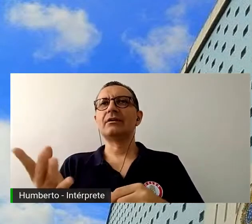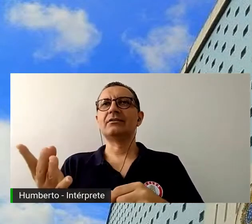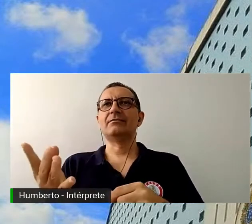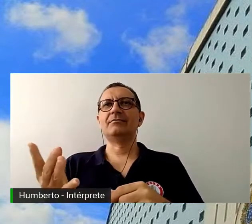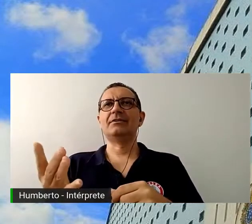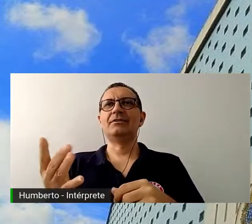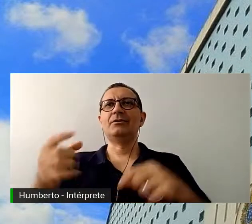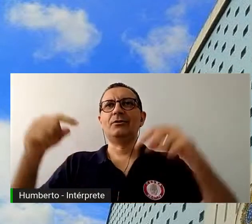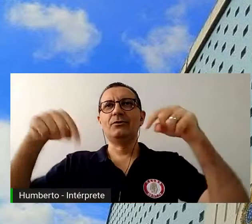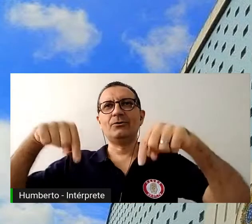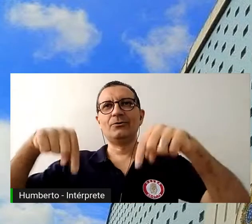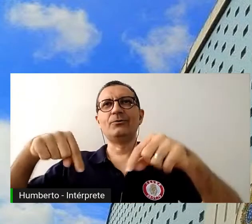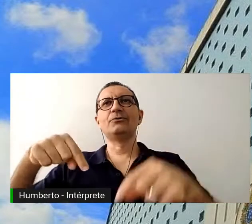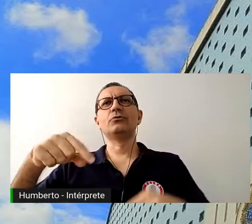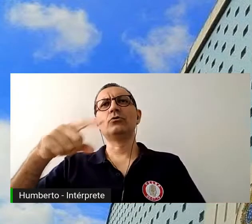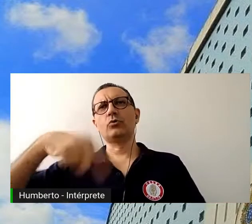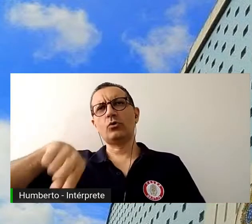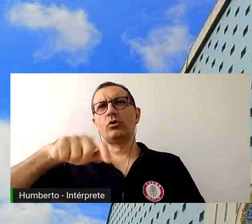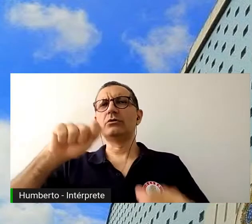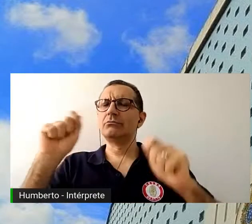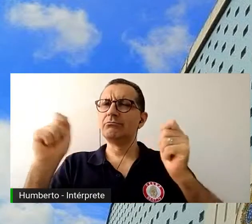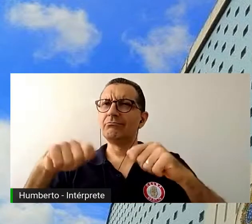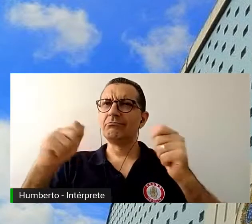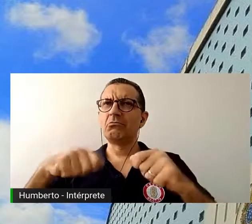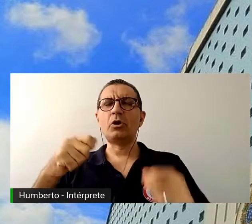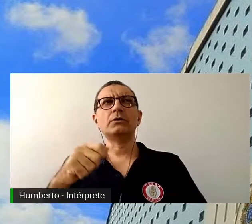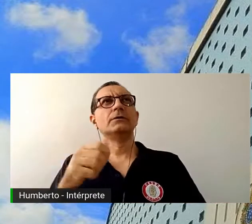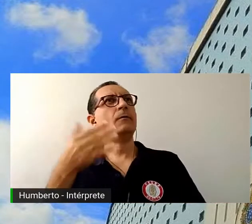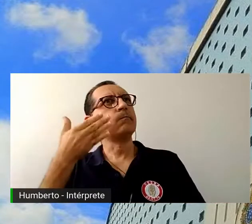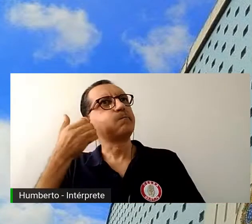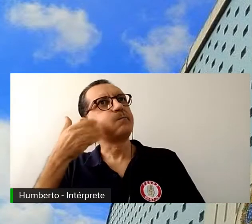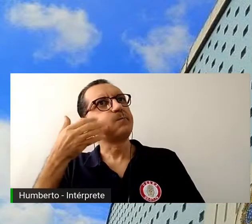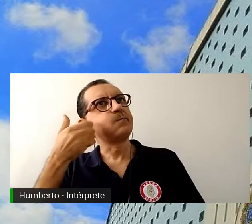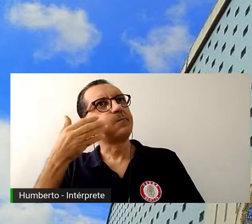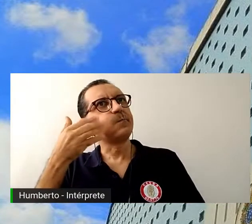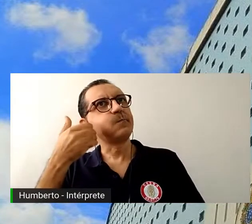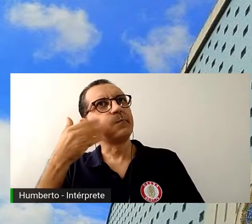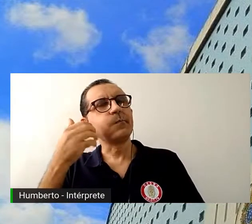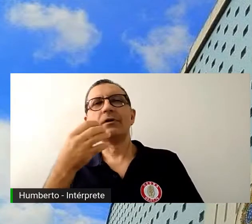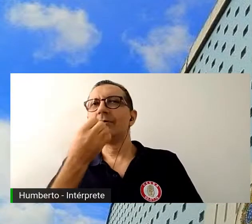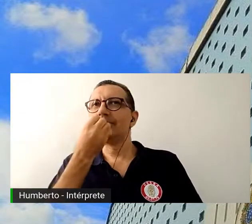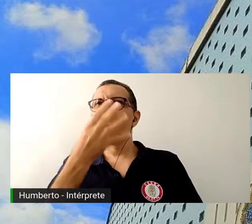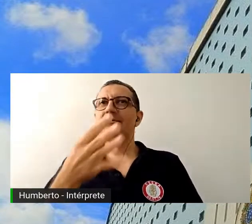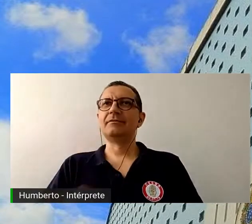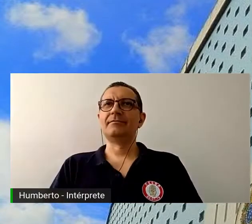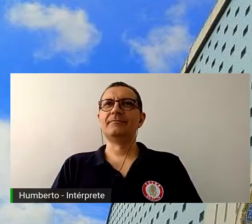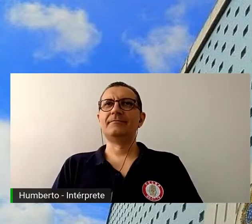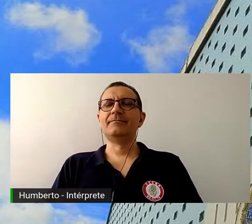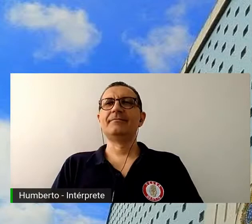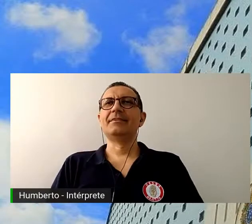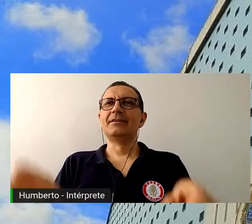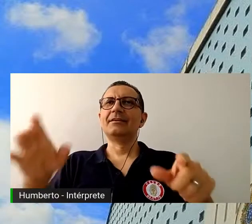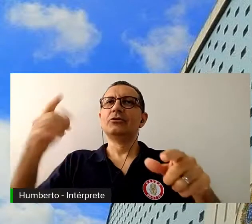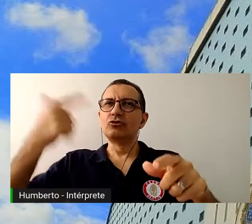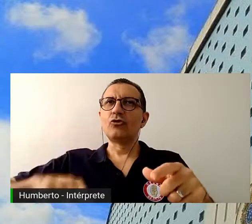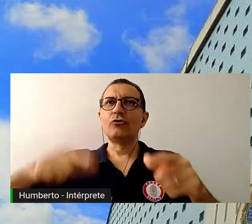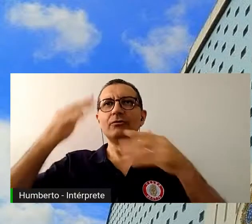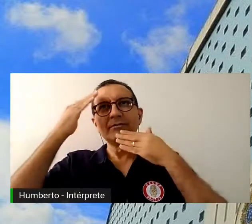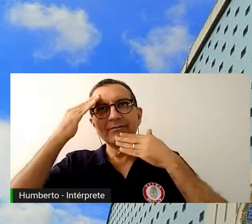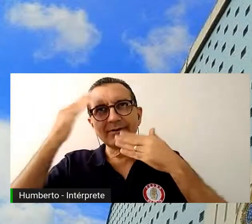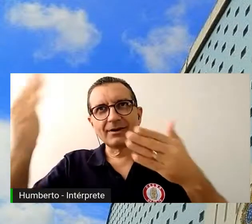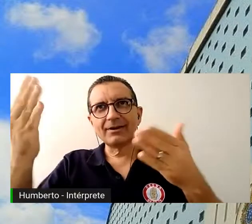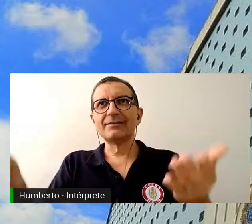podemos aproveitar muito dessa palestra. E, novamente, agradeço a todos envolvidos, a Humberto